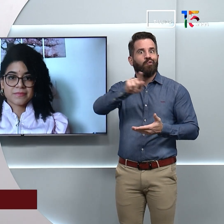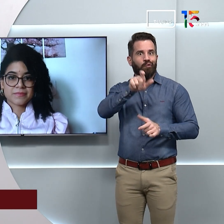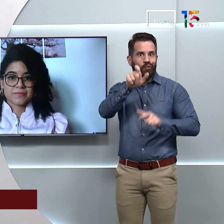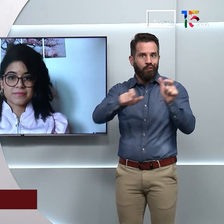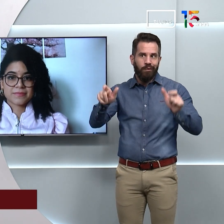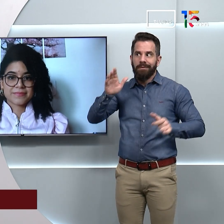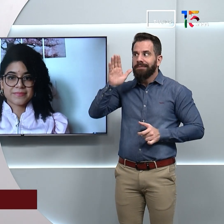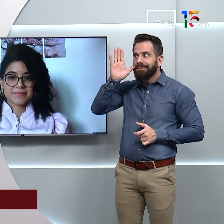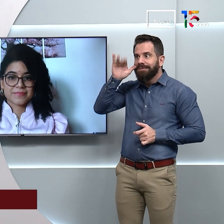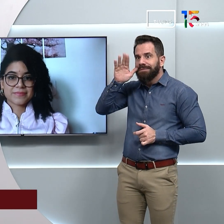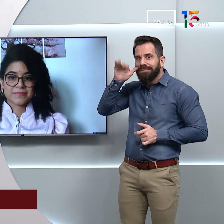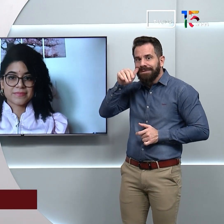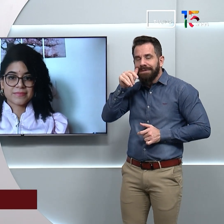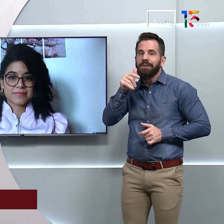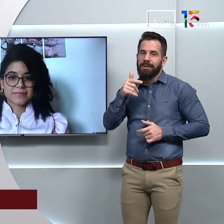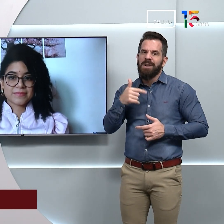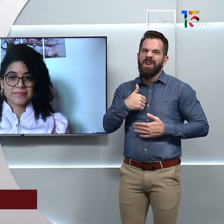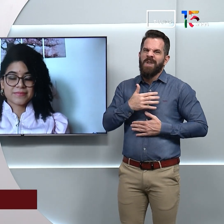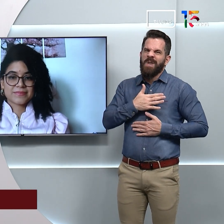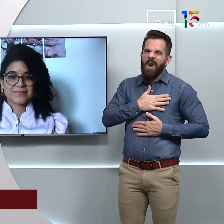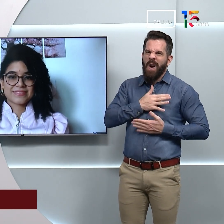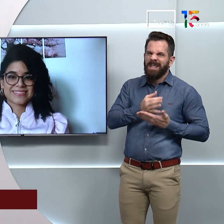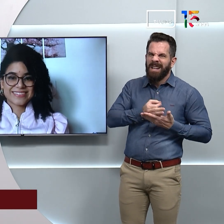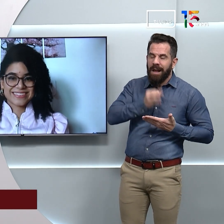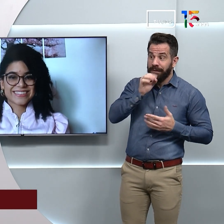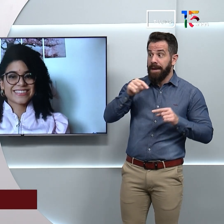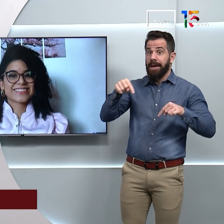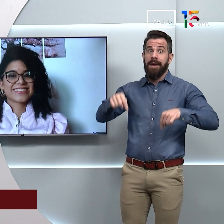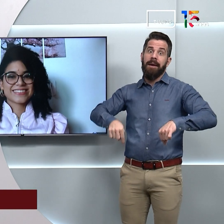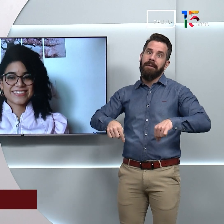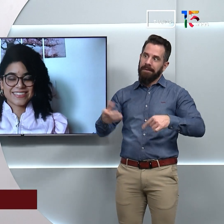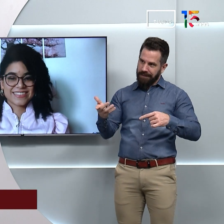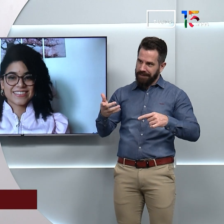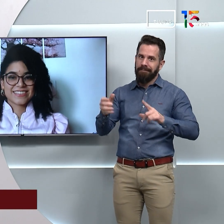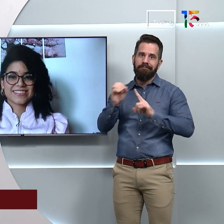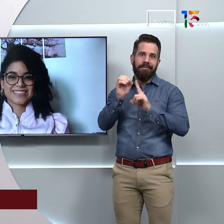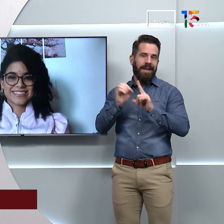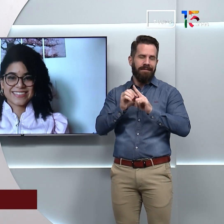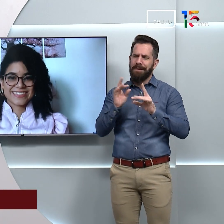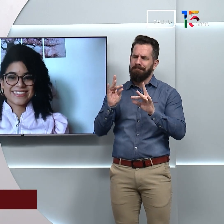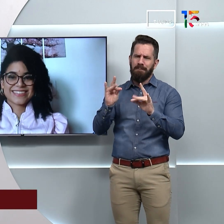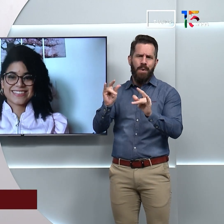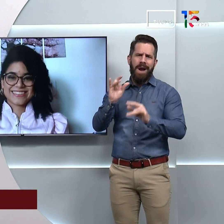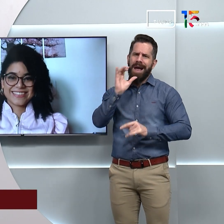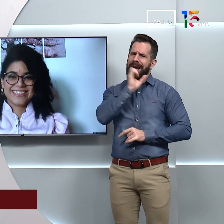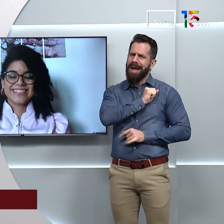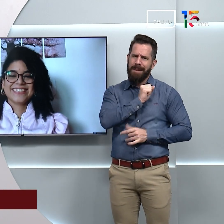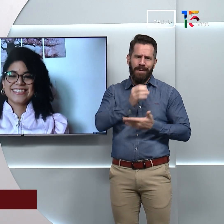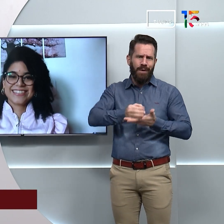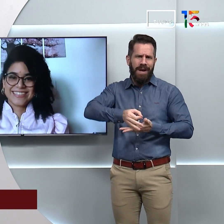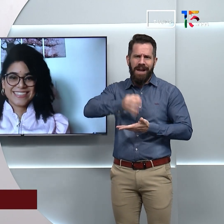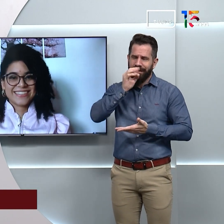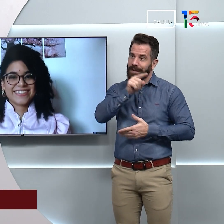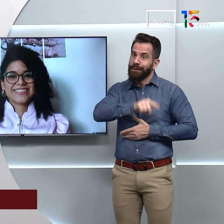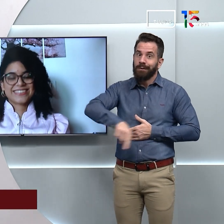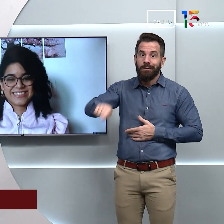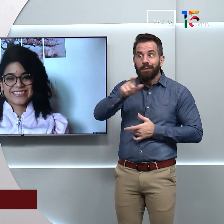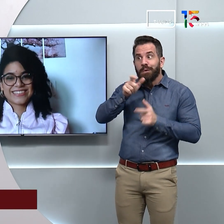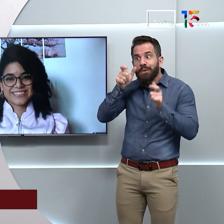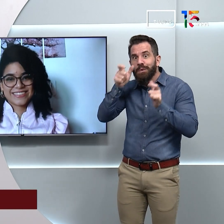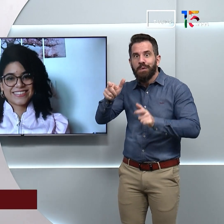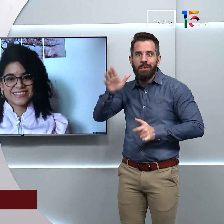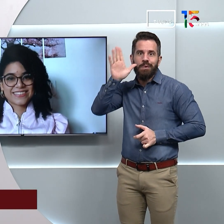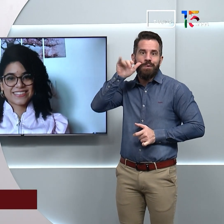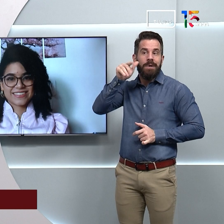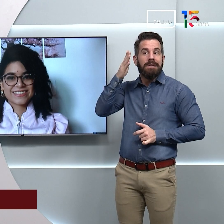estão nos assistindo com certeza gostam de tomar café. Aqui na TV, geralmente o café acaba rapidinho, então tá todo mundo ligado para saber se pode ou